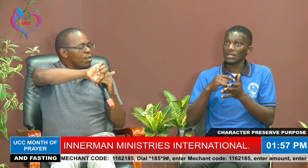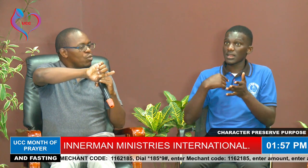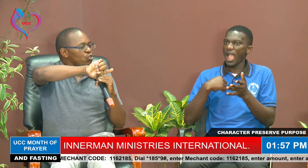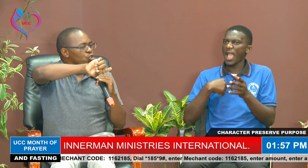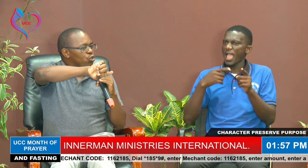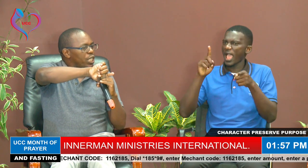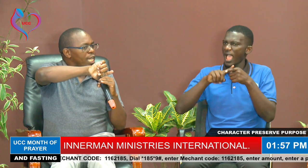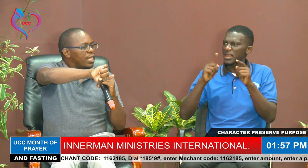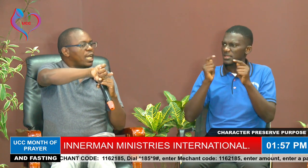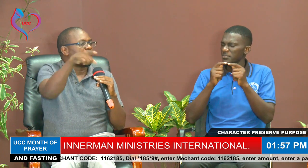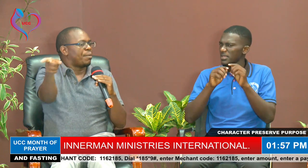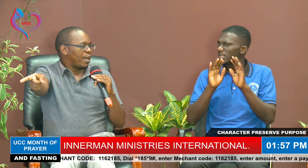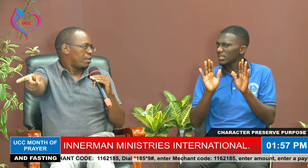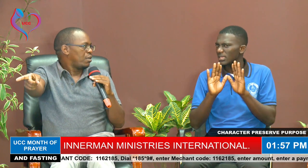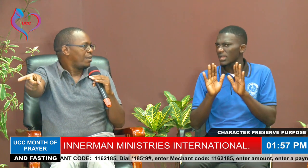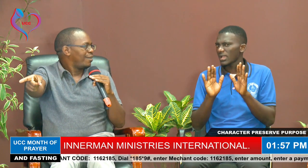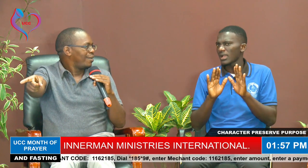buli muntu china chagaba